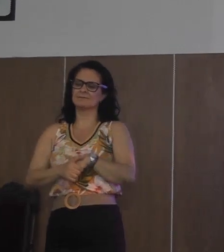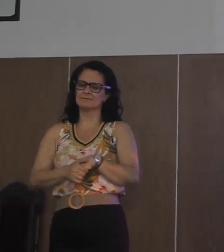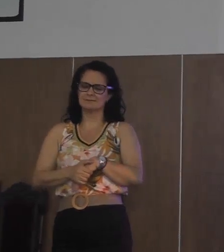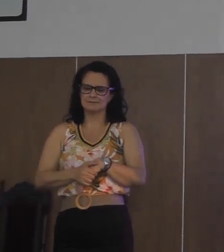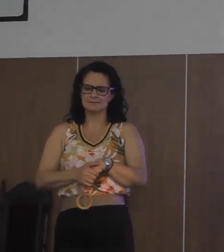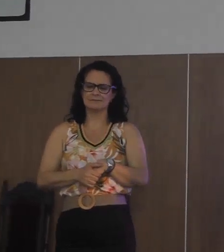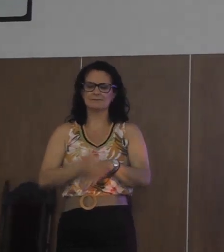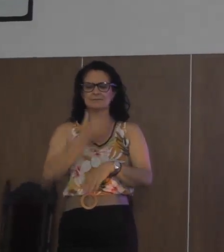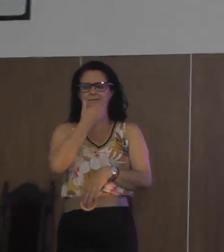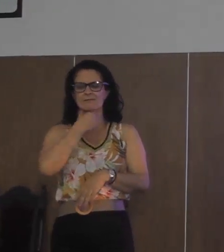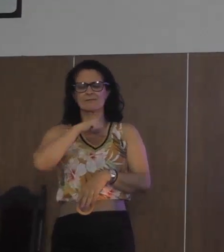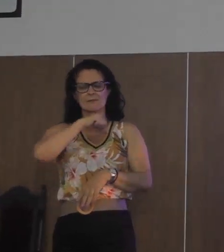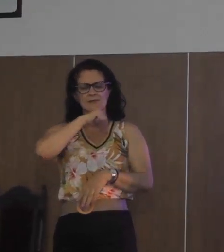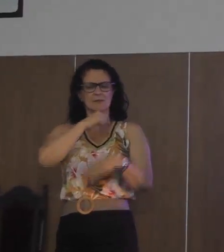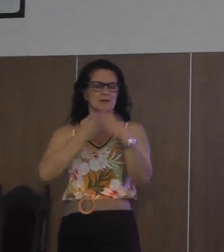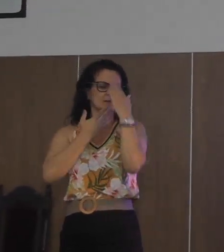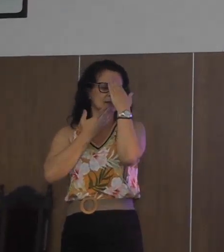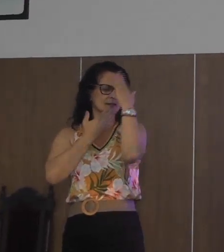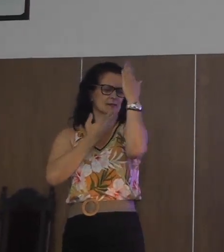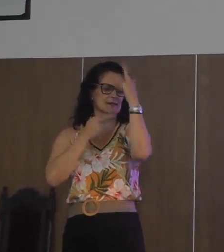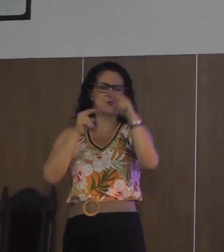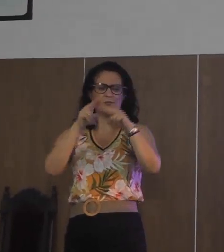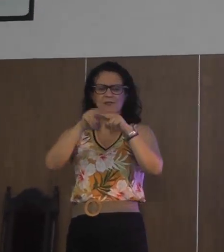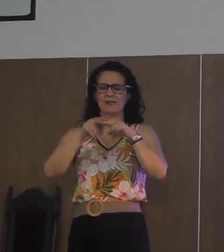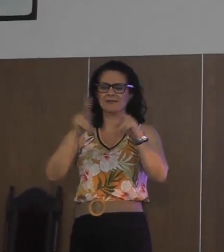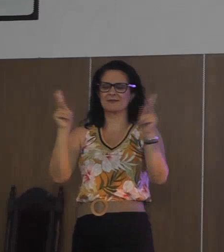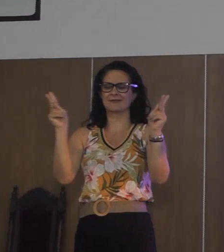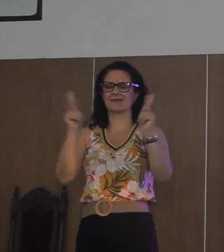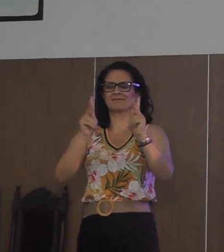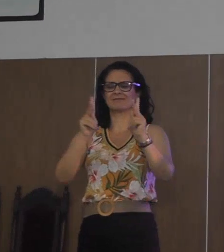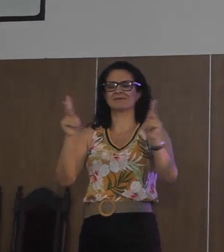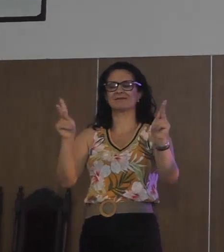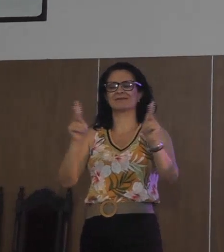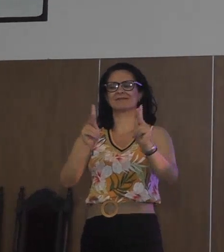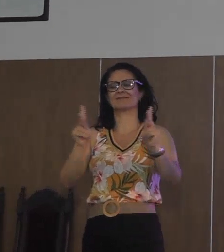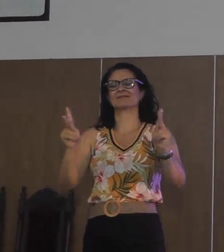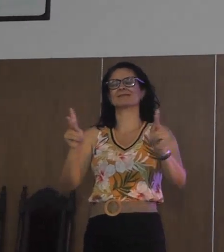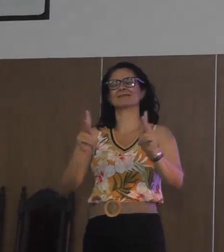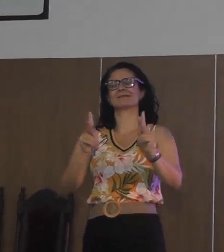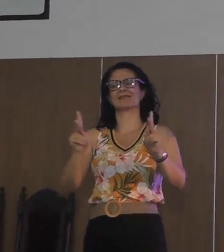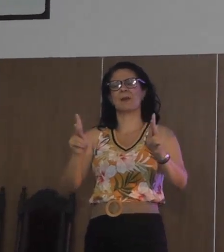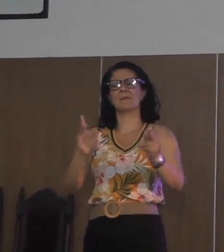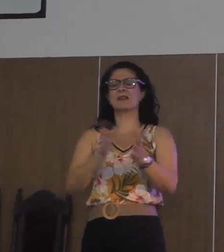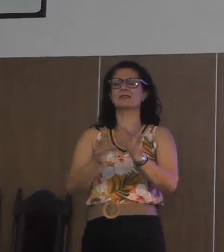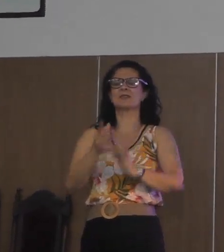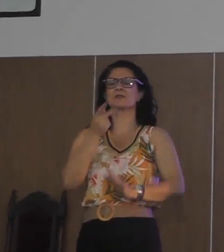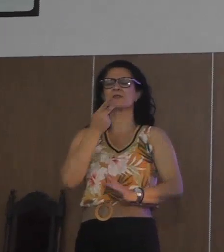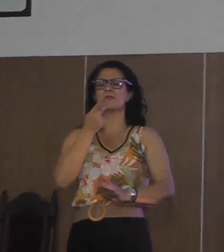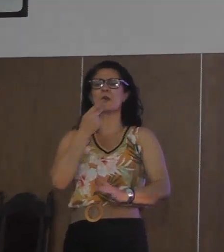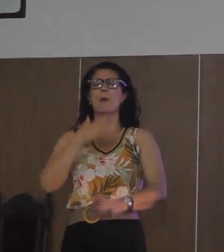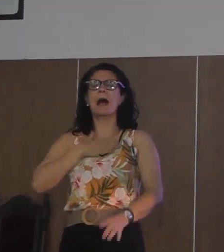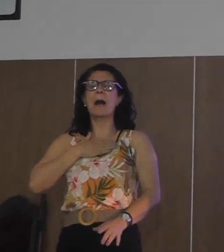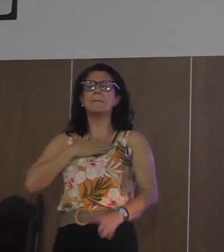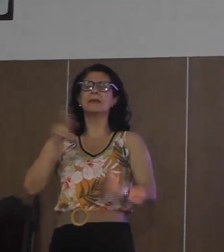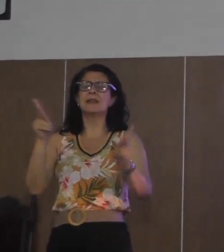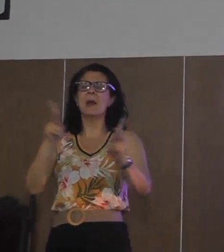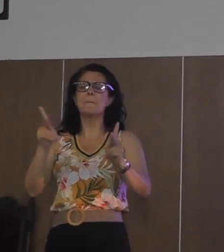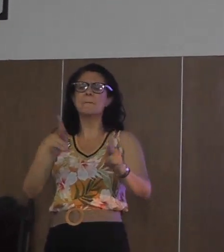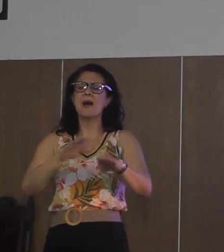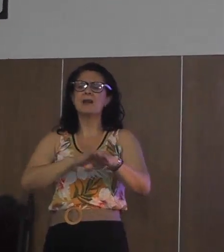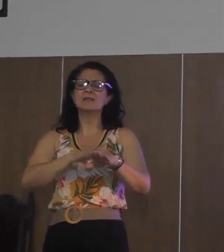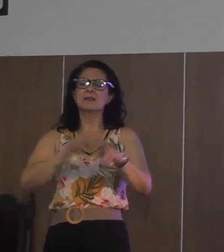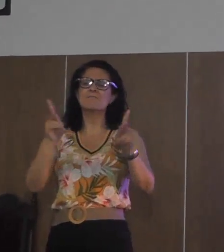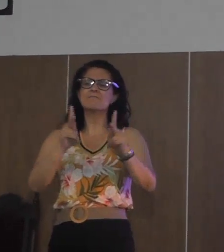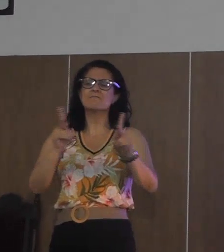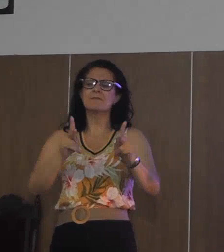Pai, nós agradecemos a Ti pela paz. O Senhor Jesus Cristo disse isso: a minha paz eu vos dou, não aquela que o mundo